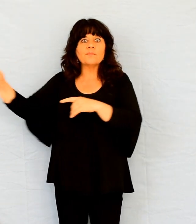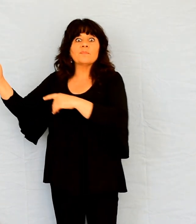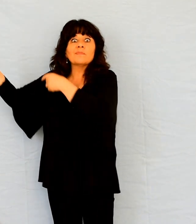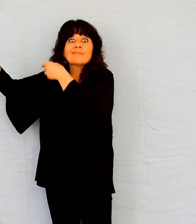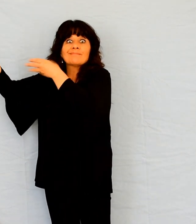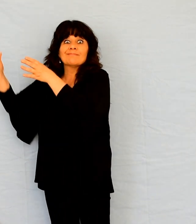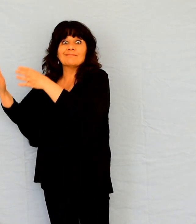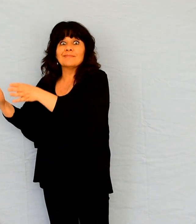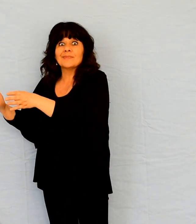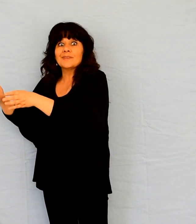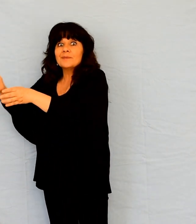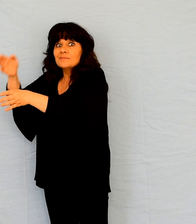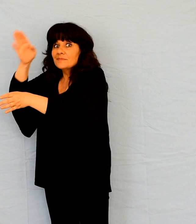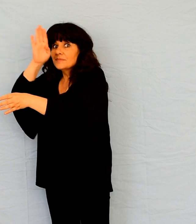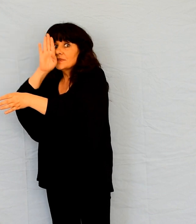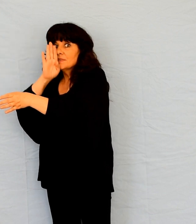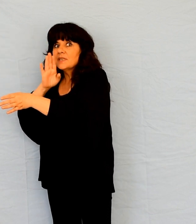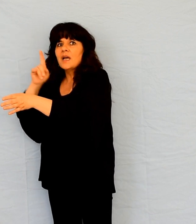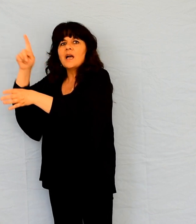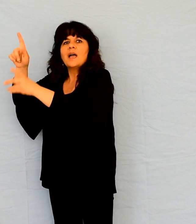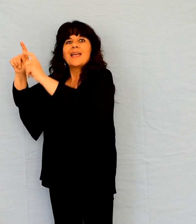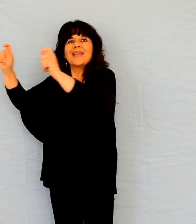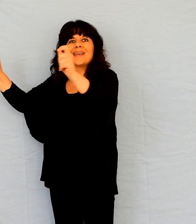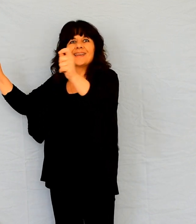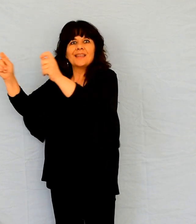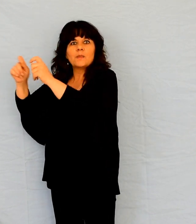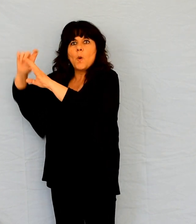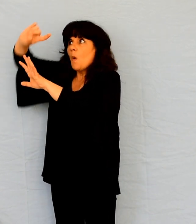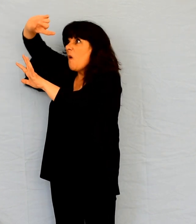Alors, Jésus poussa un grand cri :